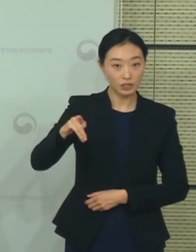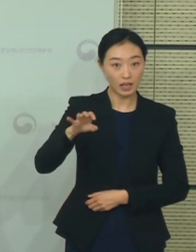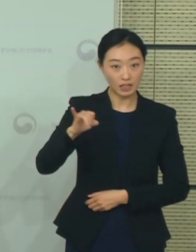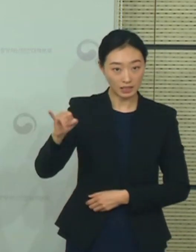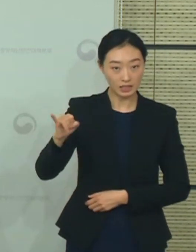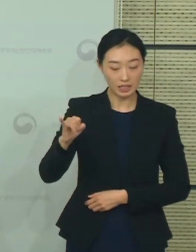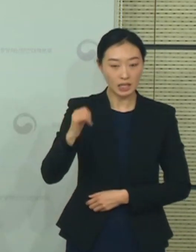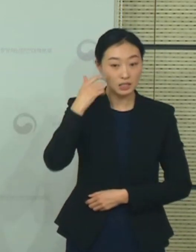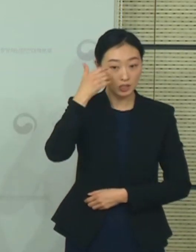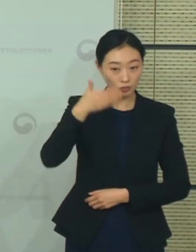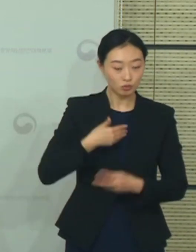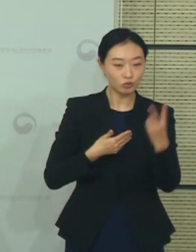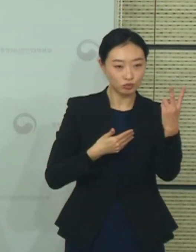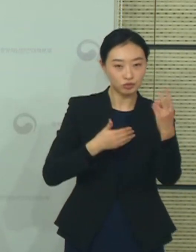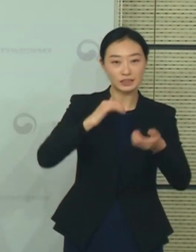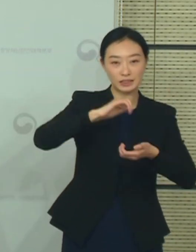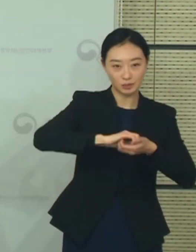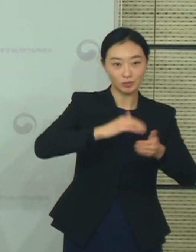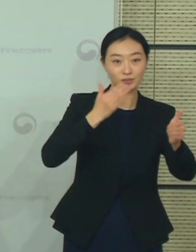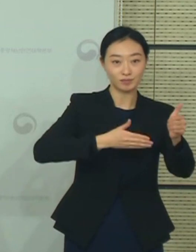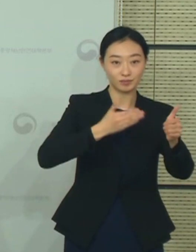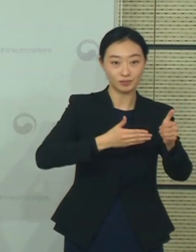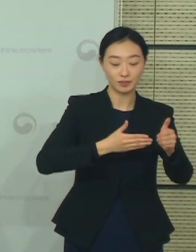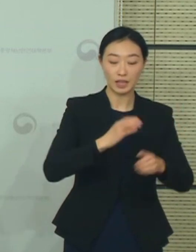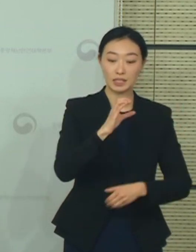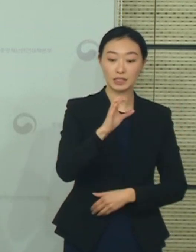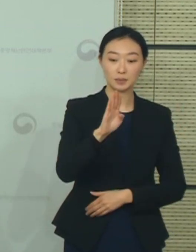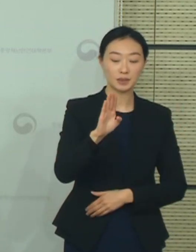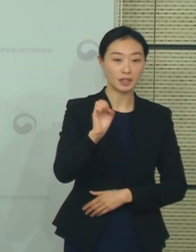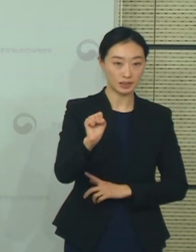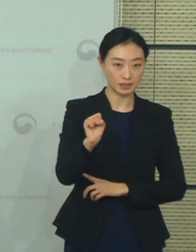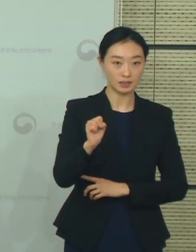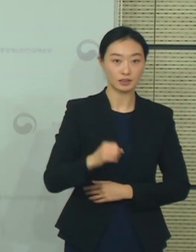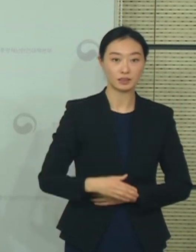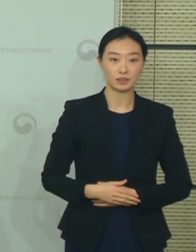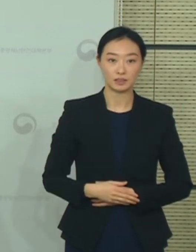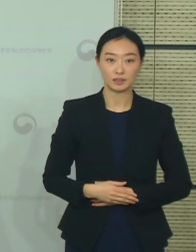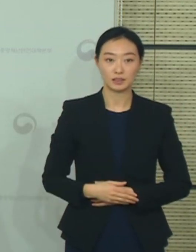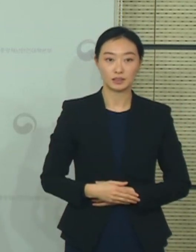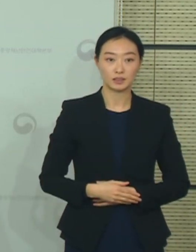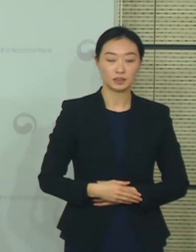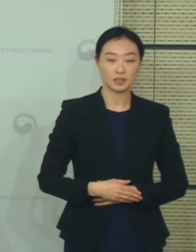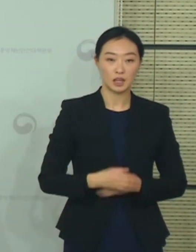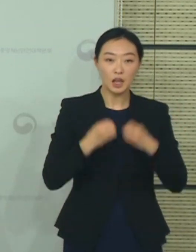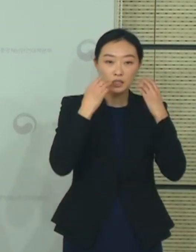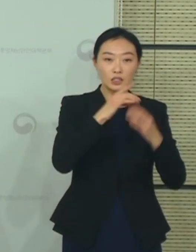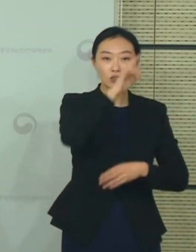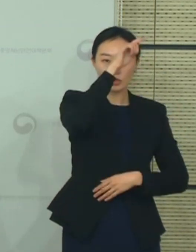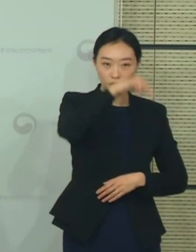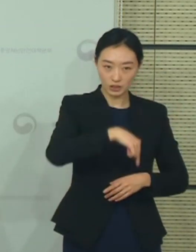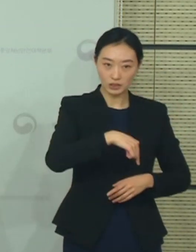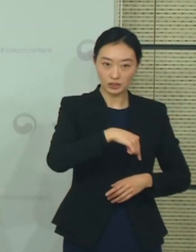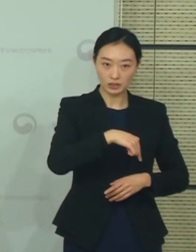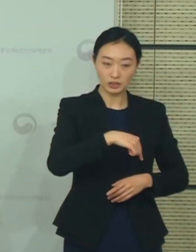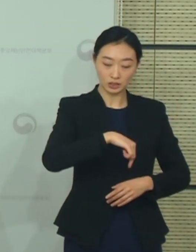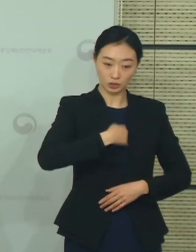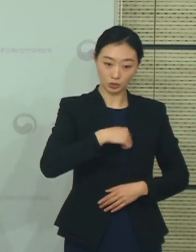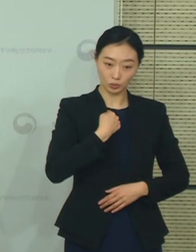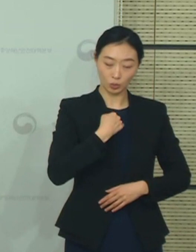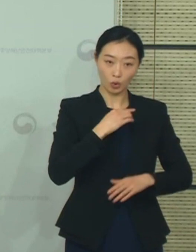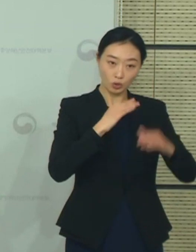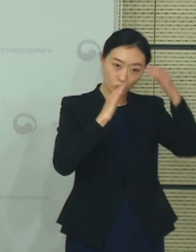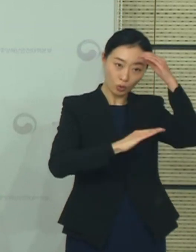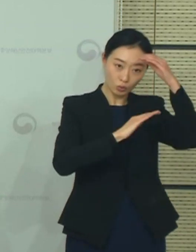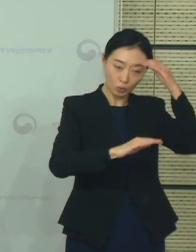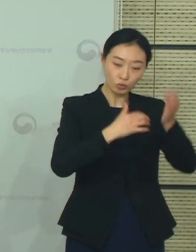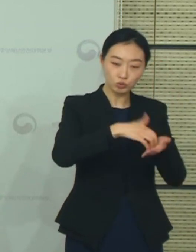이내로 부탁드립니다. 네, CBS 박하연입니다. 그 먼저 신천지 스스로 신도가 원래 24만 명 정도라고